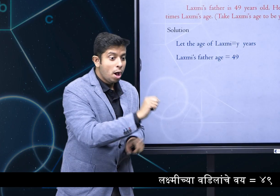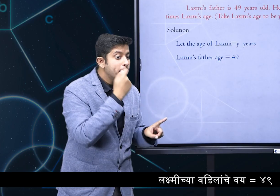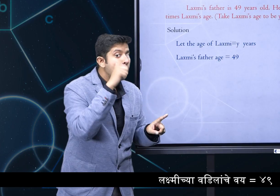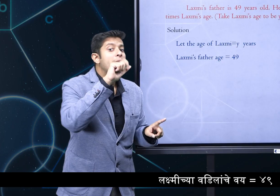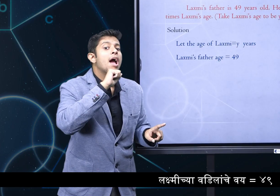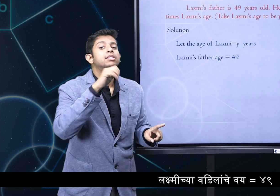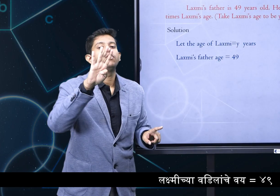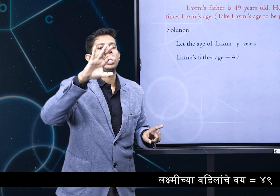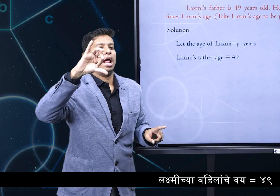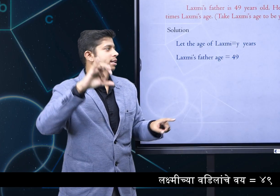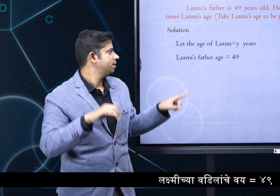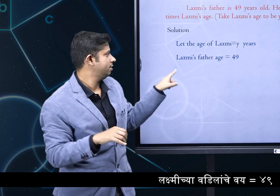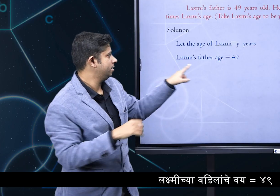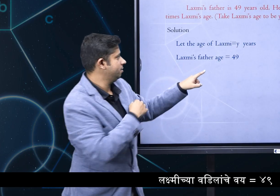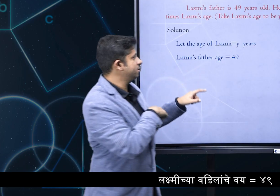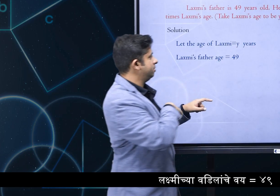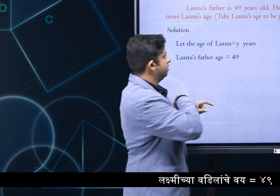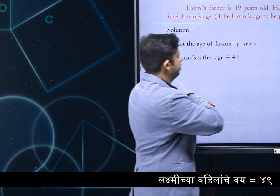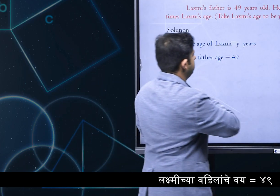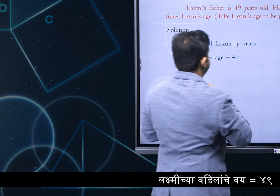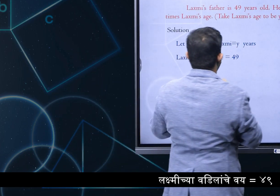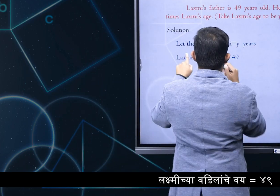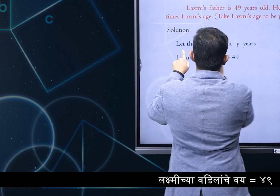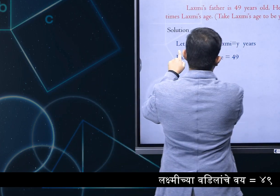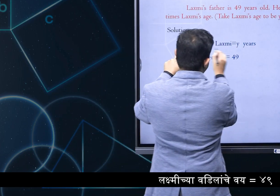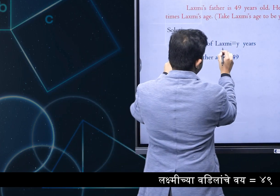लक्ष्मीच्या वडिलांचे वय = 49.